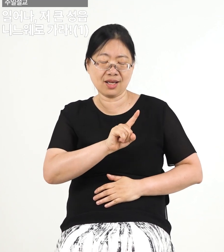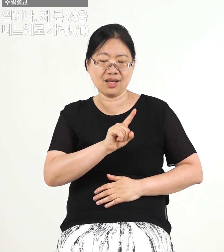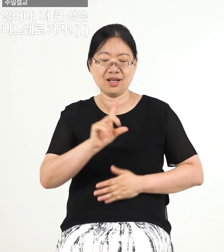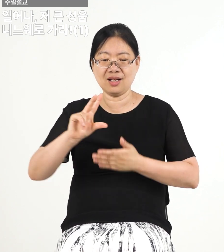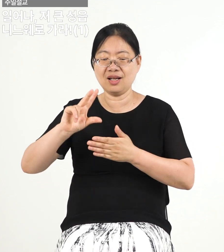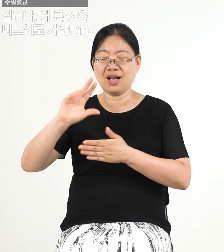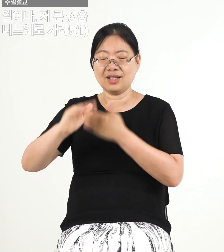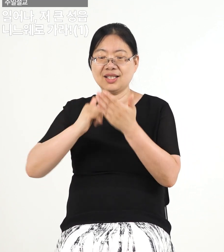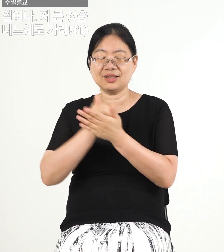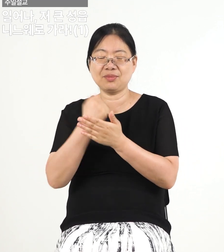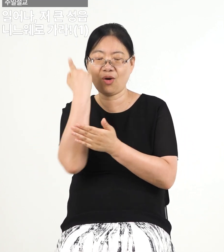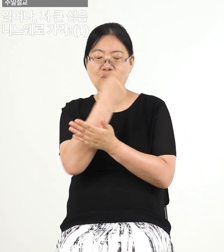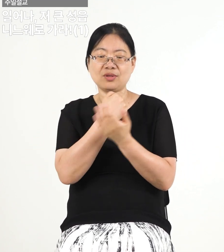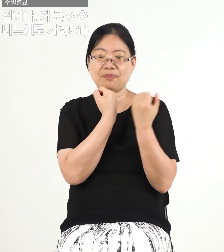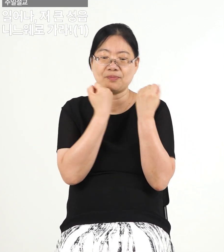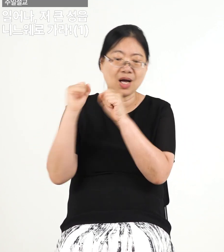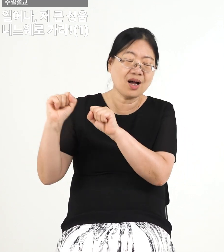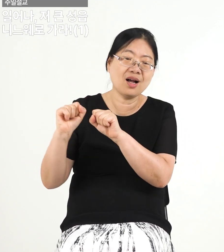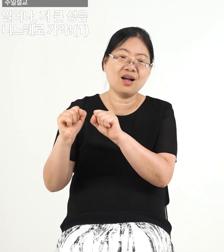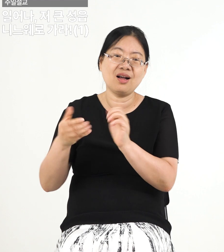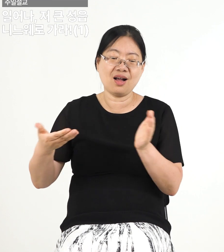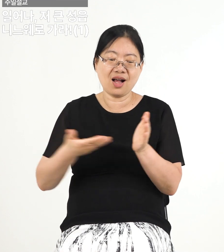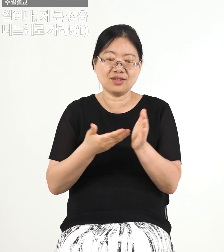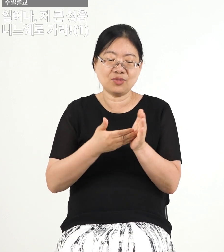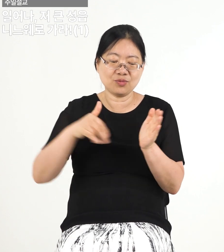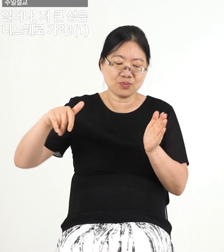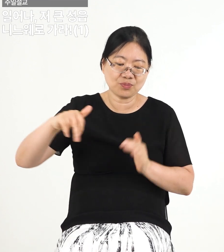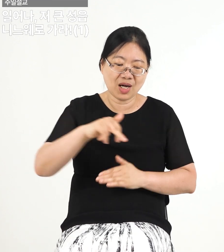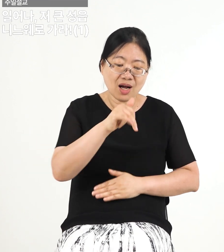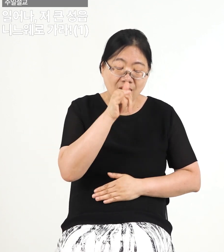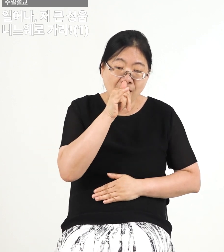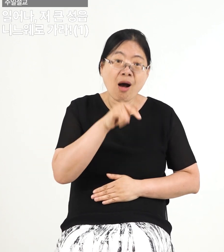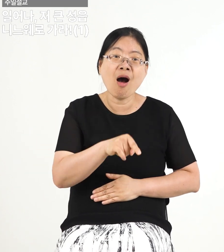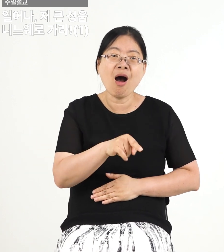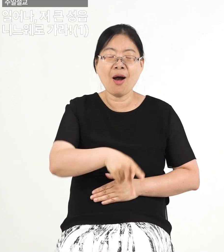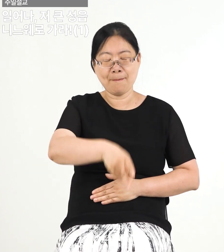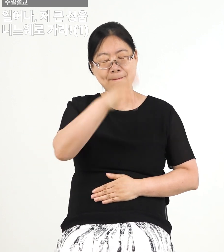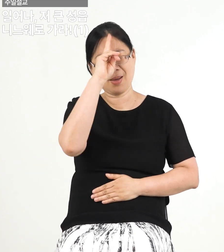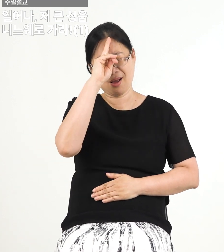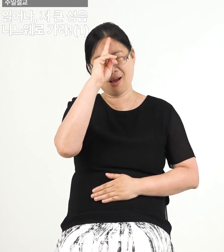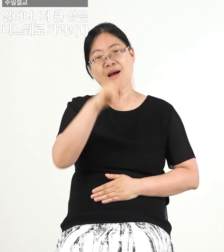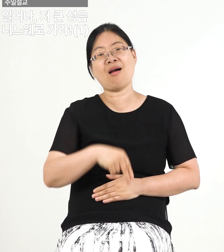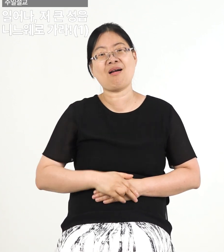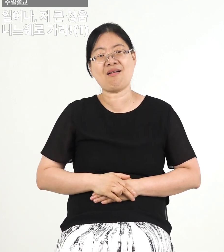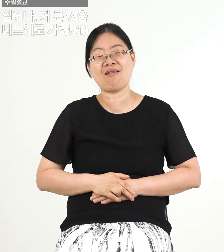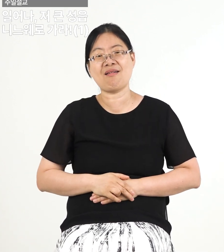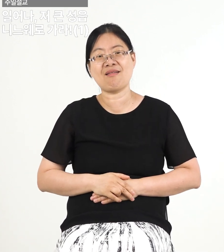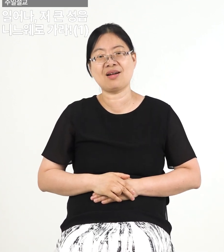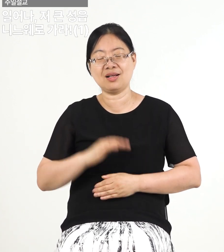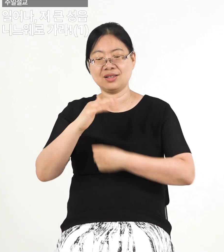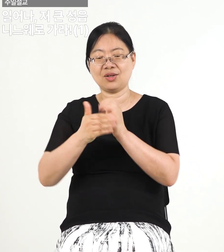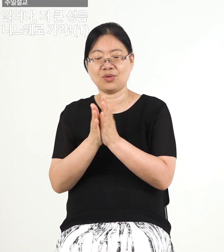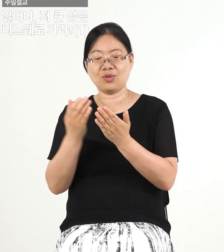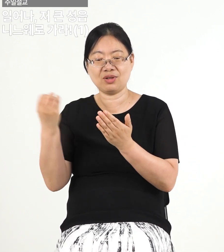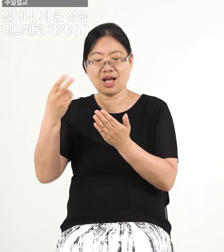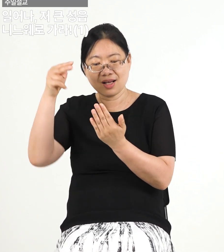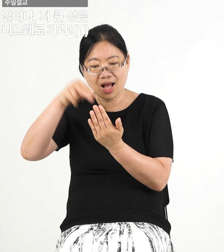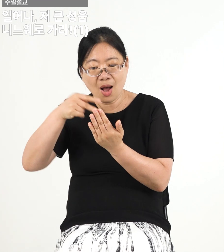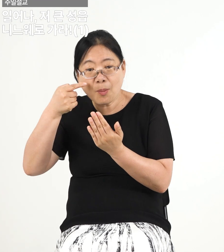여호와의 낯을 피하여 항구로 내려갔더니 마침 자, 성경을 다시